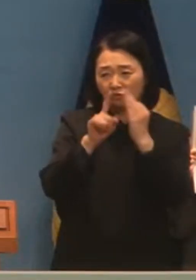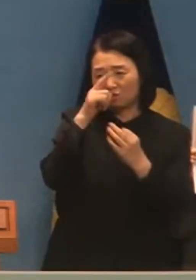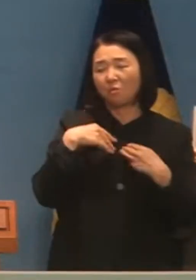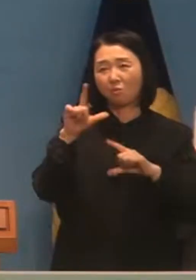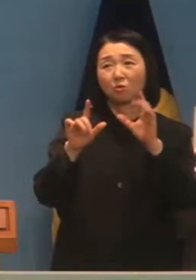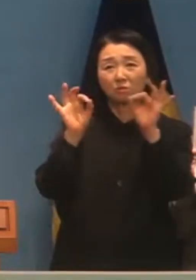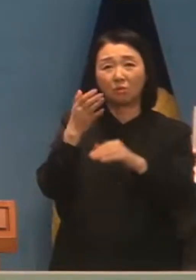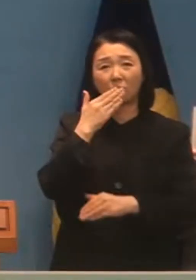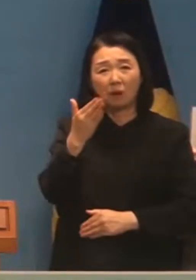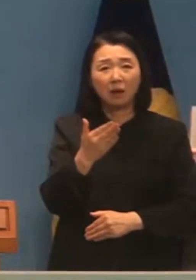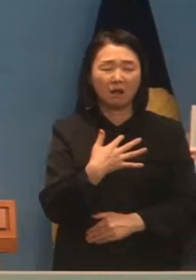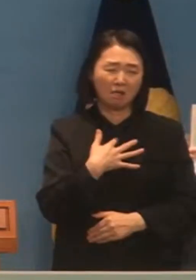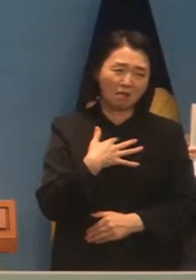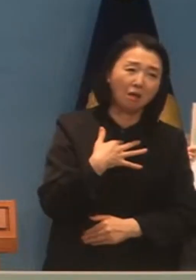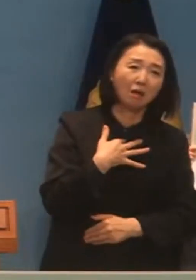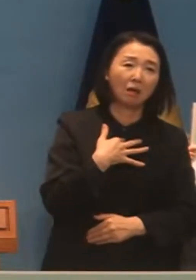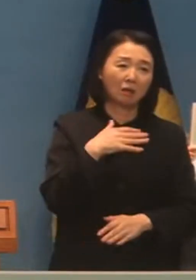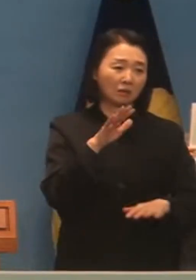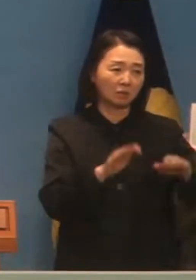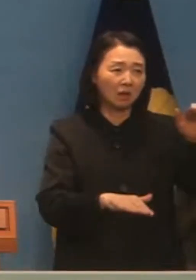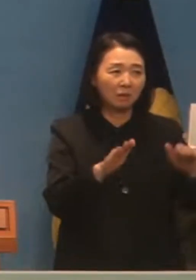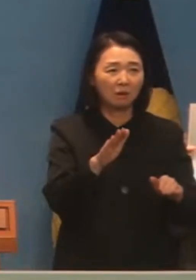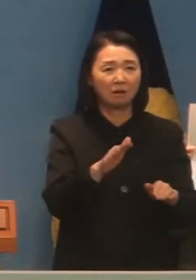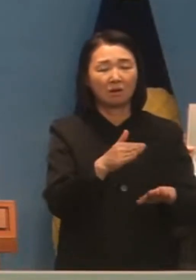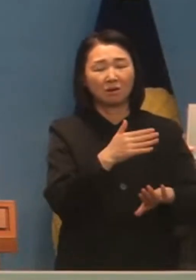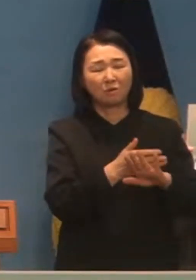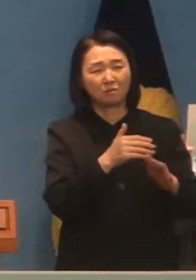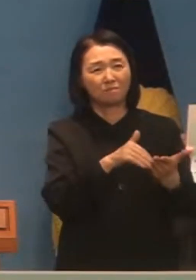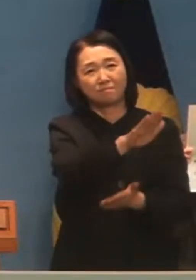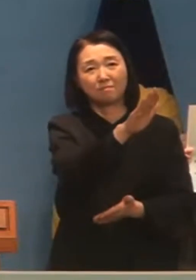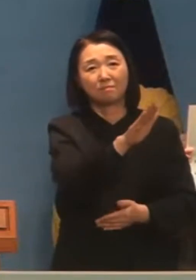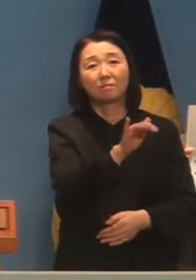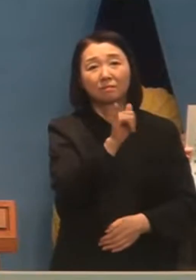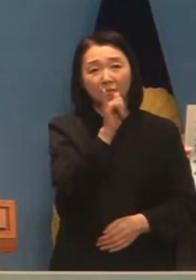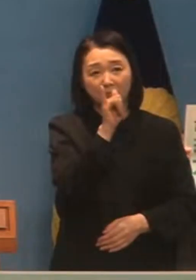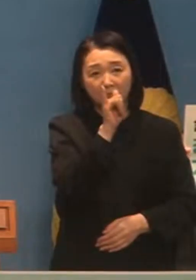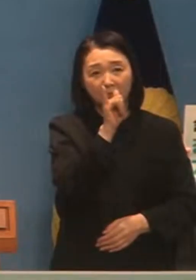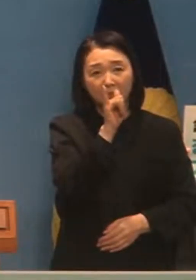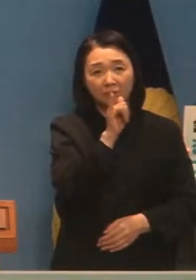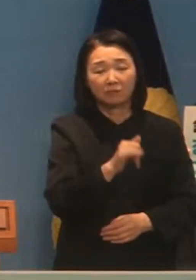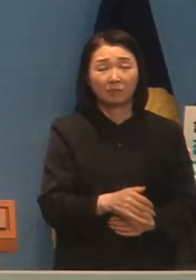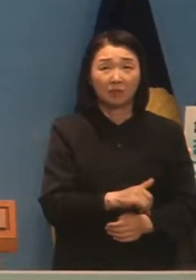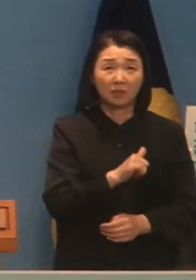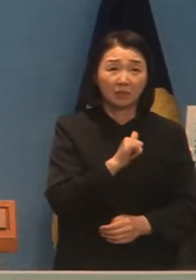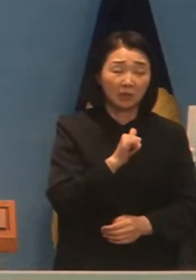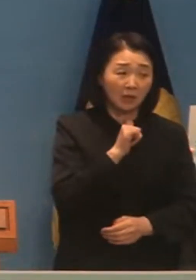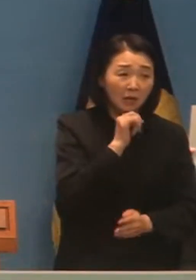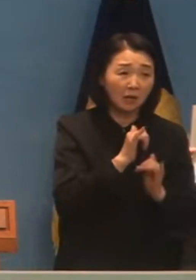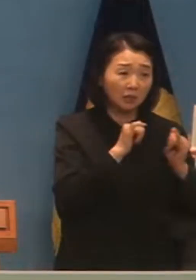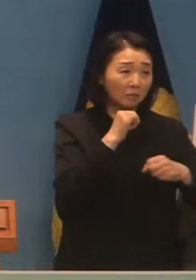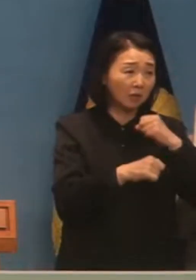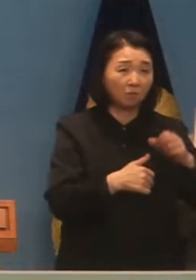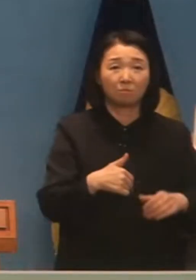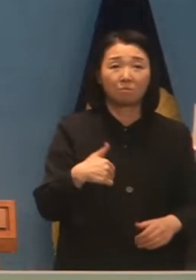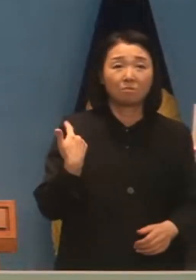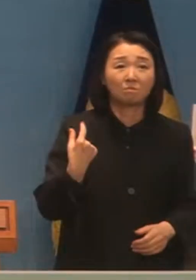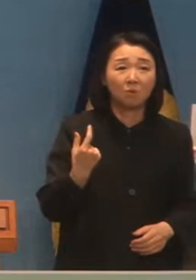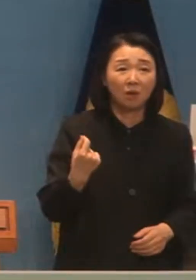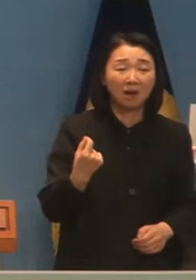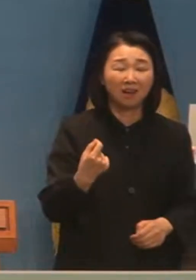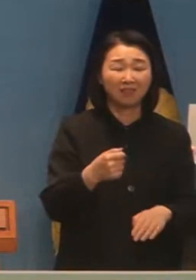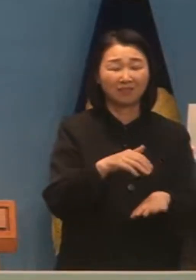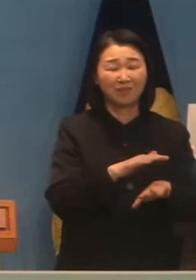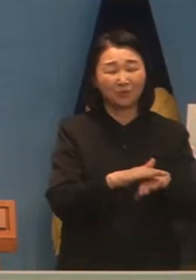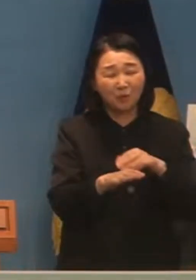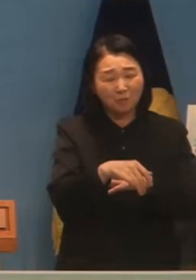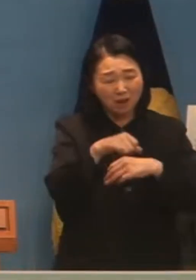그야말로 혐오와 차별, 갈라치기의 시대였습니다. 극빈한 사람은 자유가 뭔지 모른다. 손발로